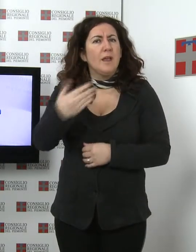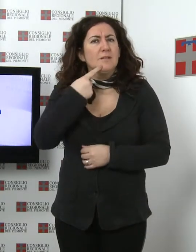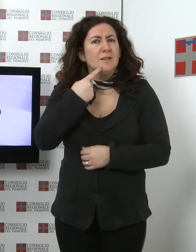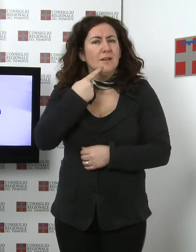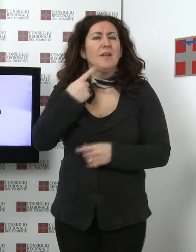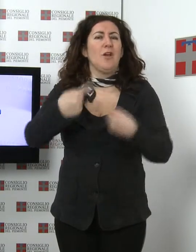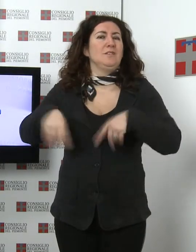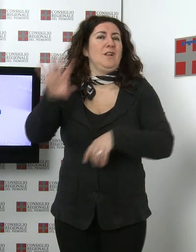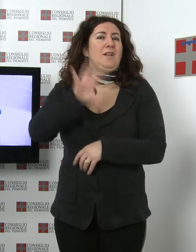In primo piano.